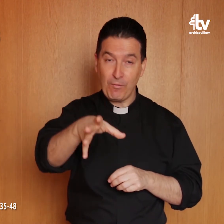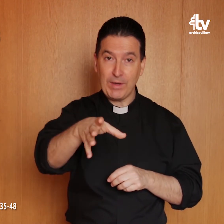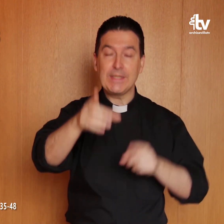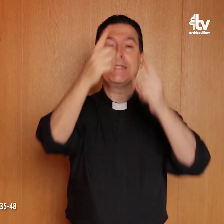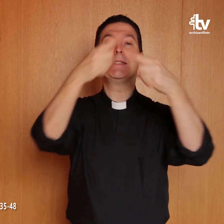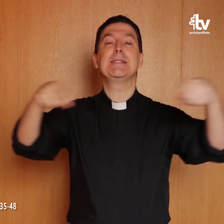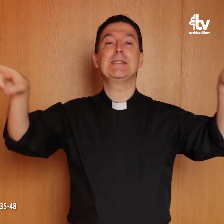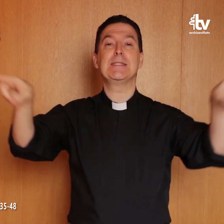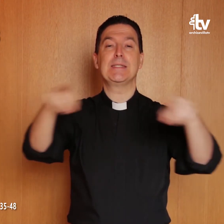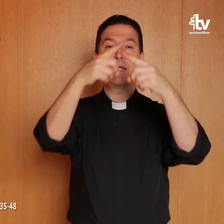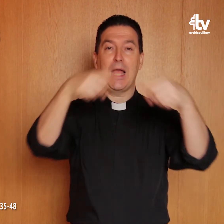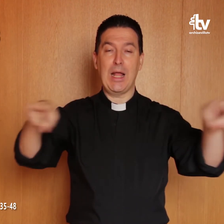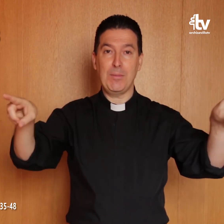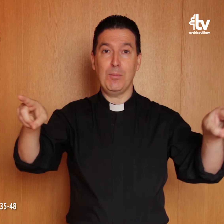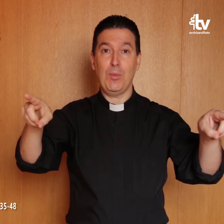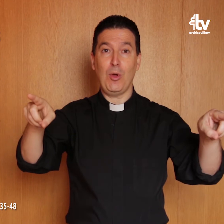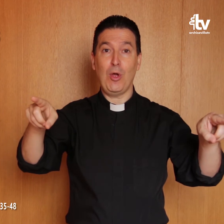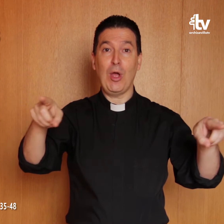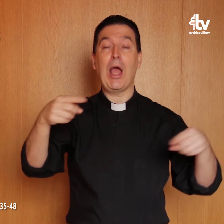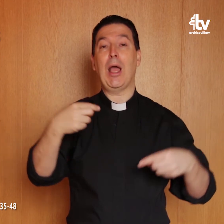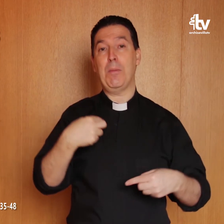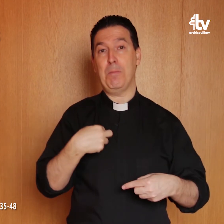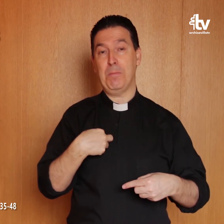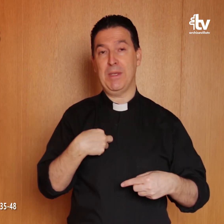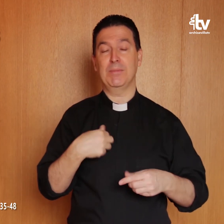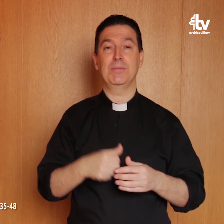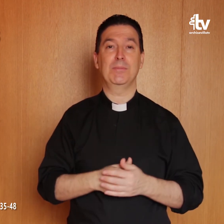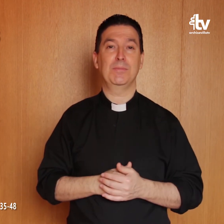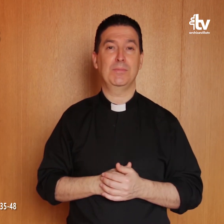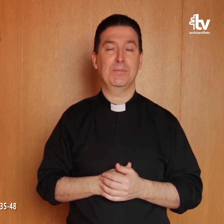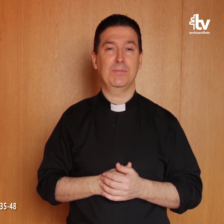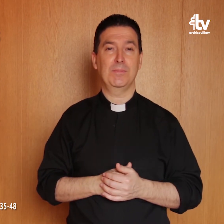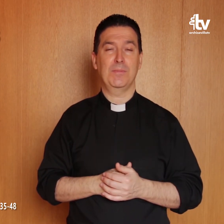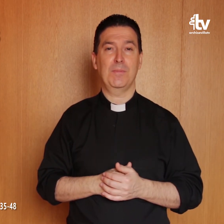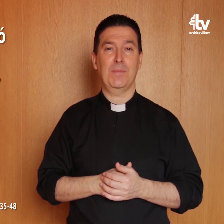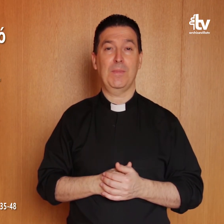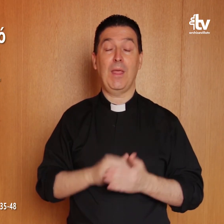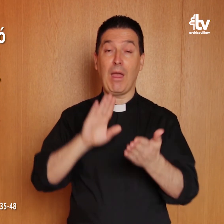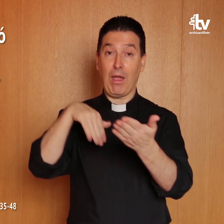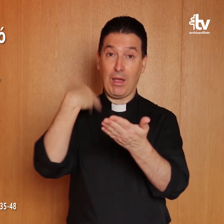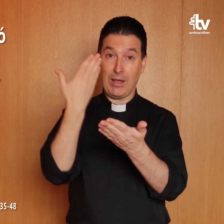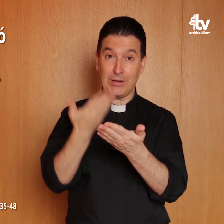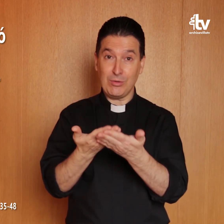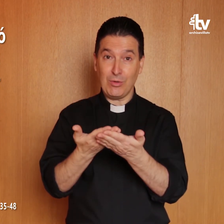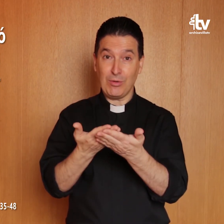profetas y en salmos acerca de mí. Entonces les abrió el